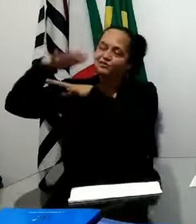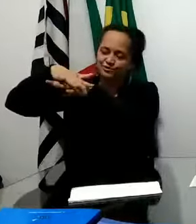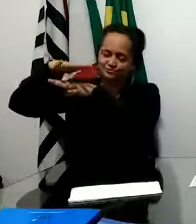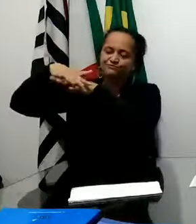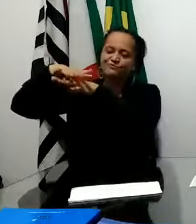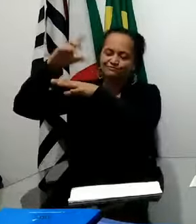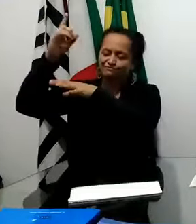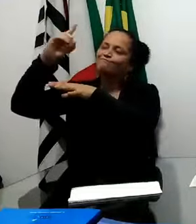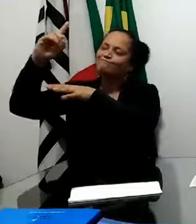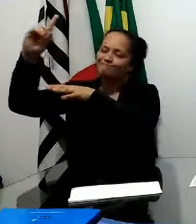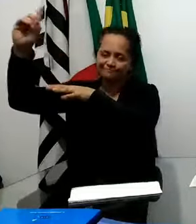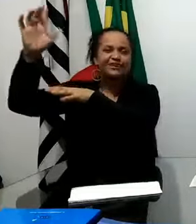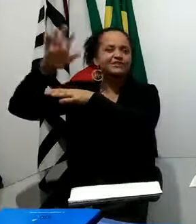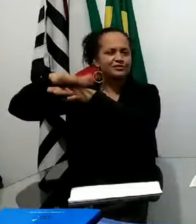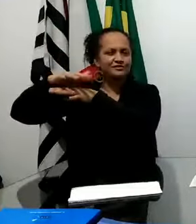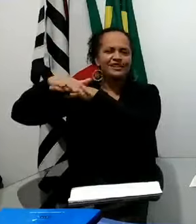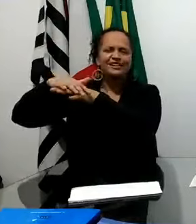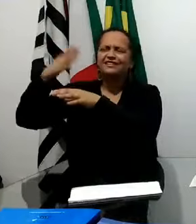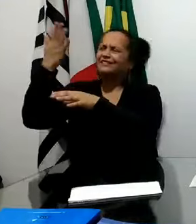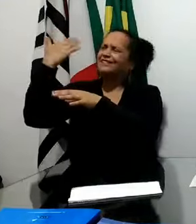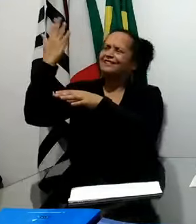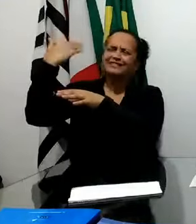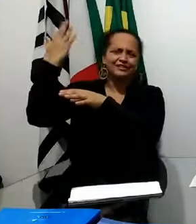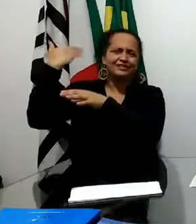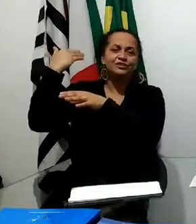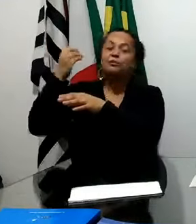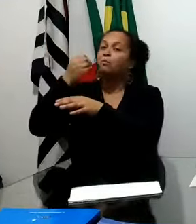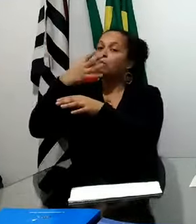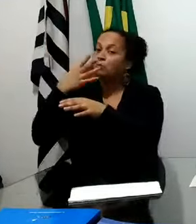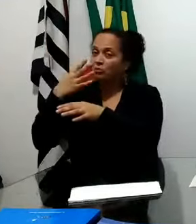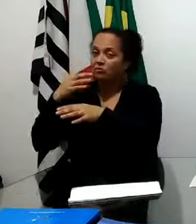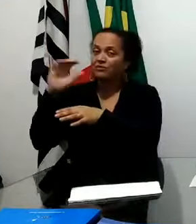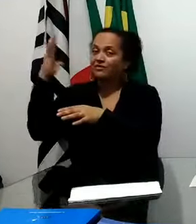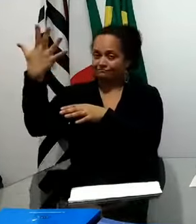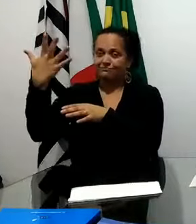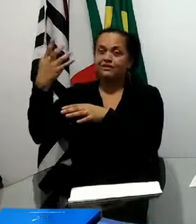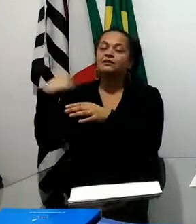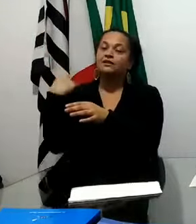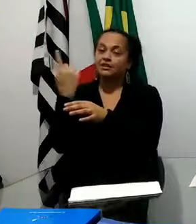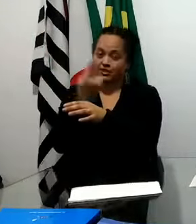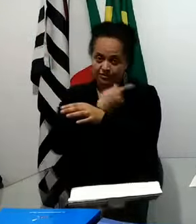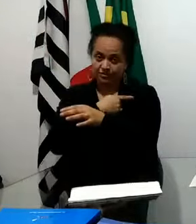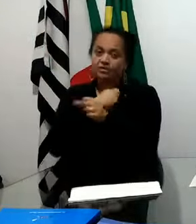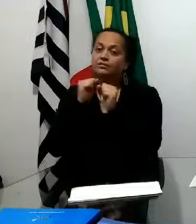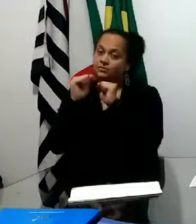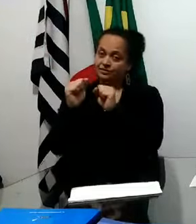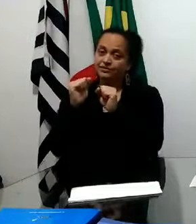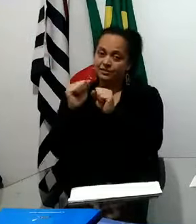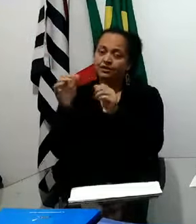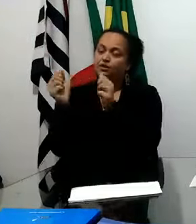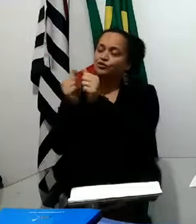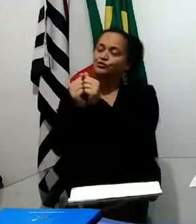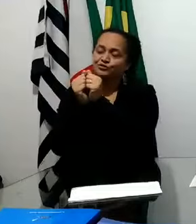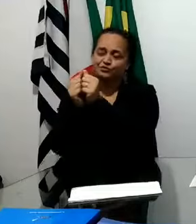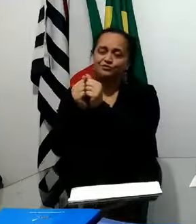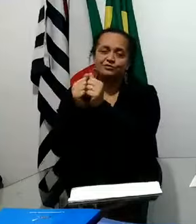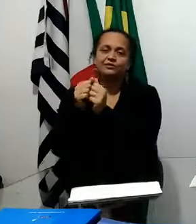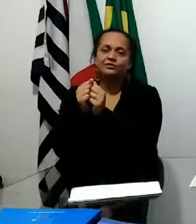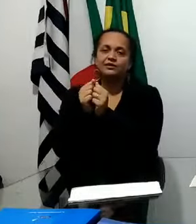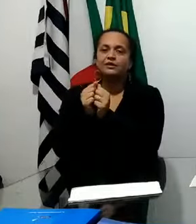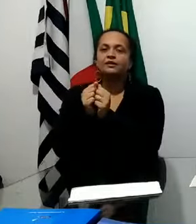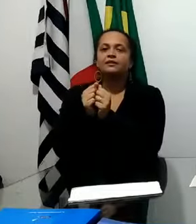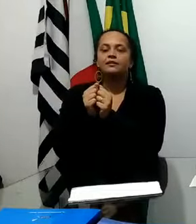já preparou antes da fundação do mundo boas obras para que eu e você andássemos nela. Para que nesses